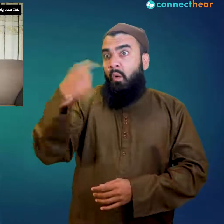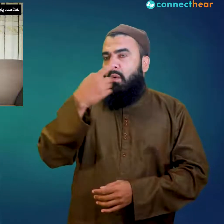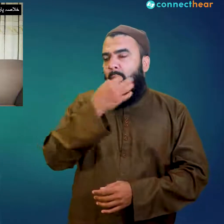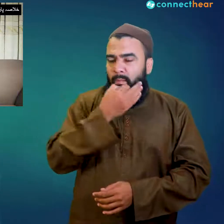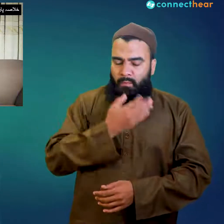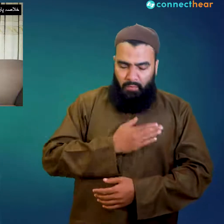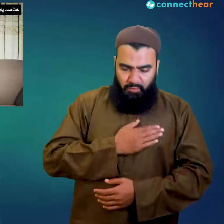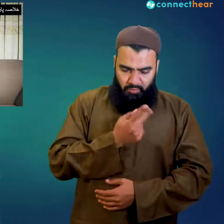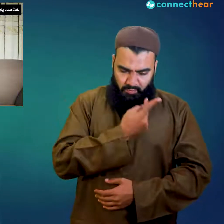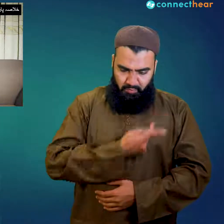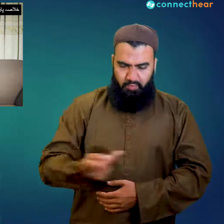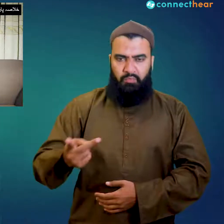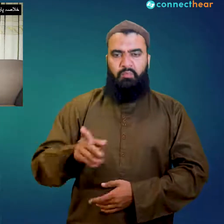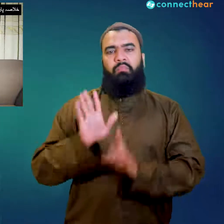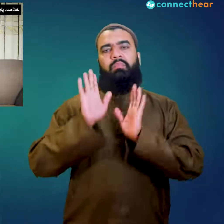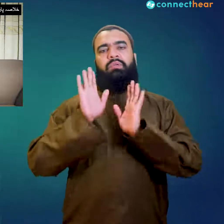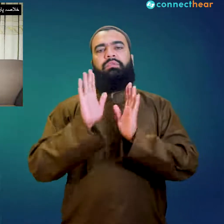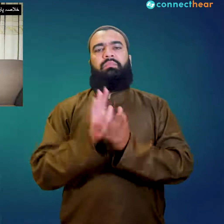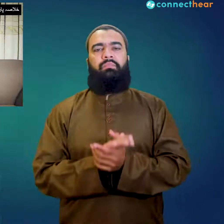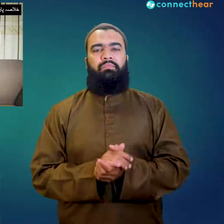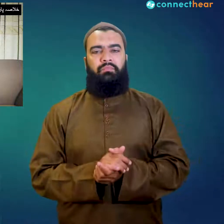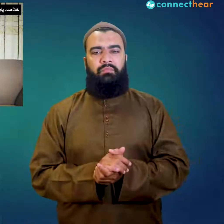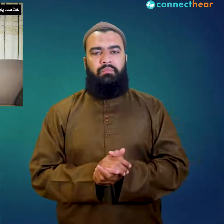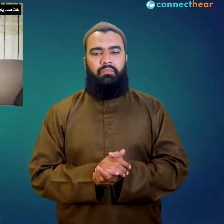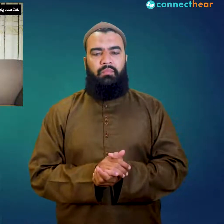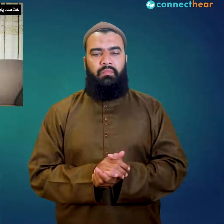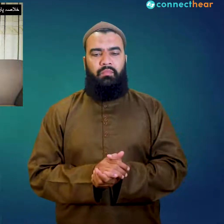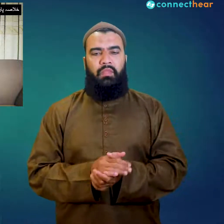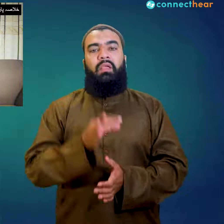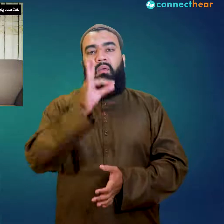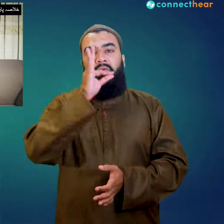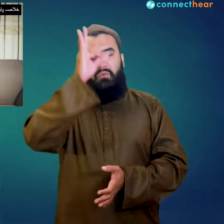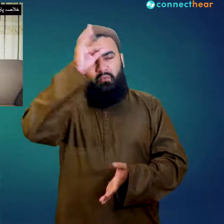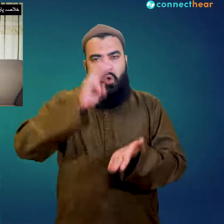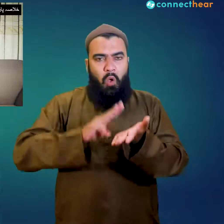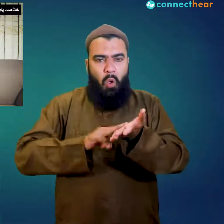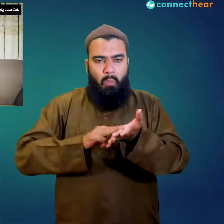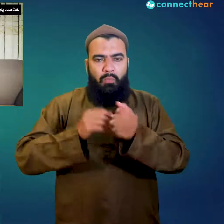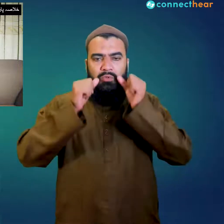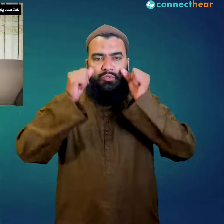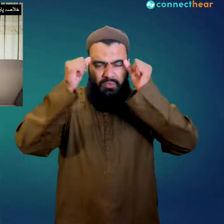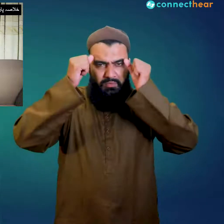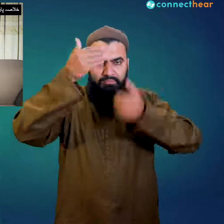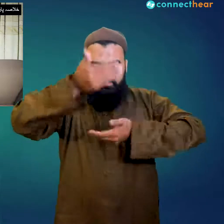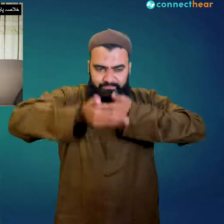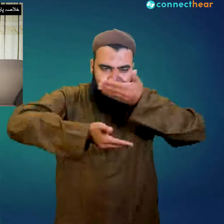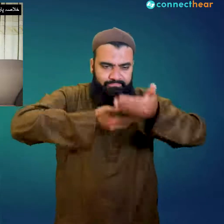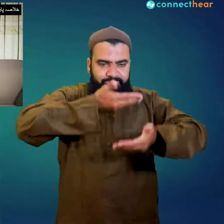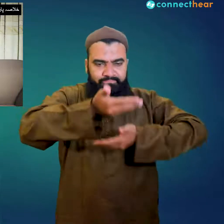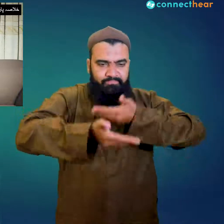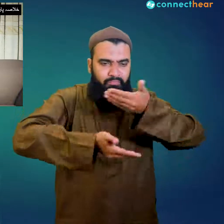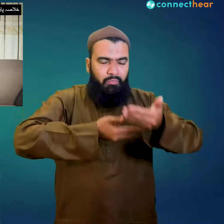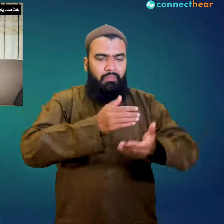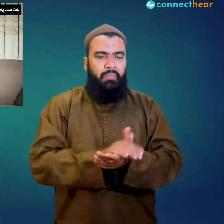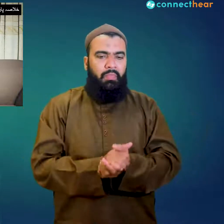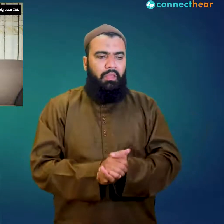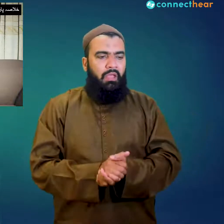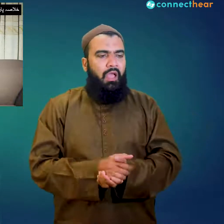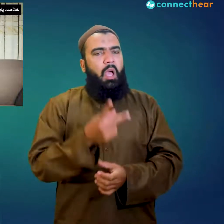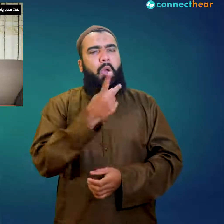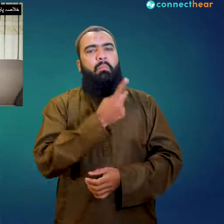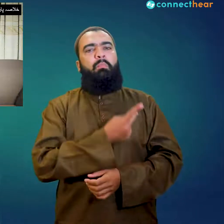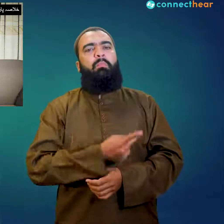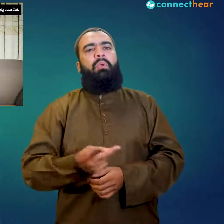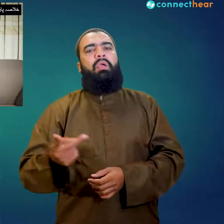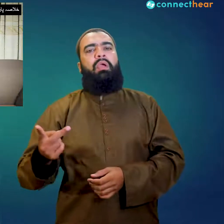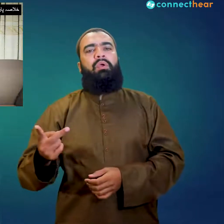یہ آیت آپ صلی اللہ علیہ وسلم اس آیت مبارکہ کو خطبہ نکاح میں پڑھا کرتے تھے، اور